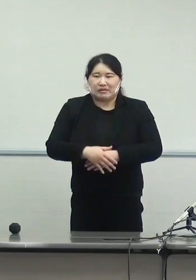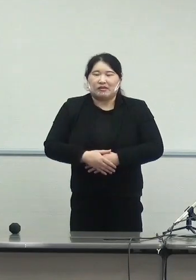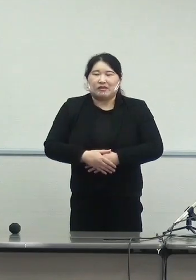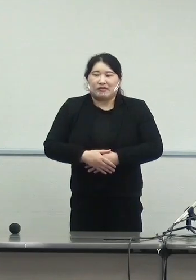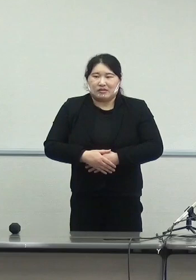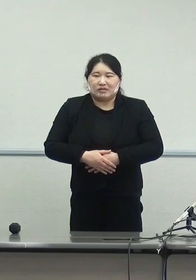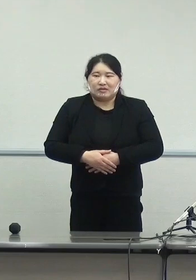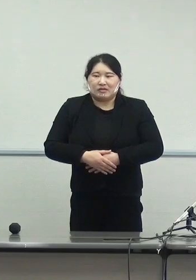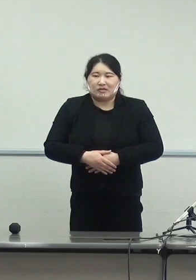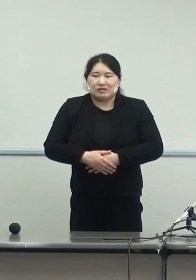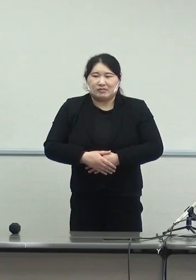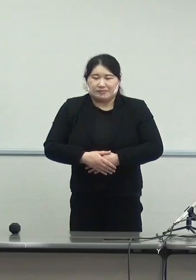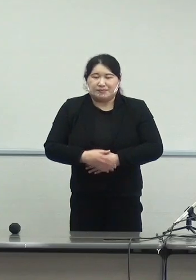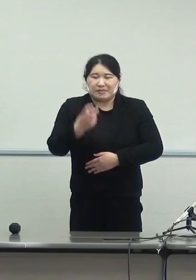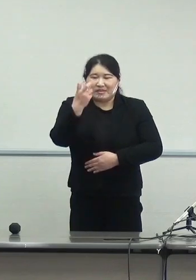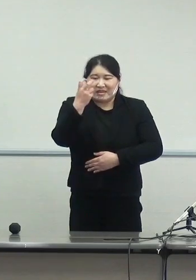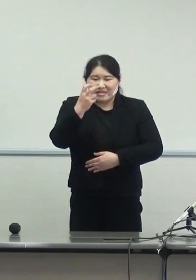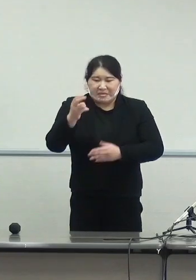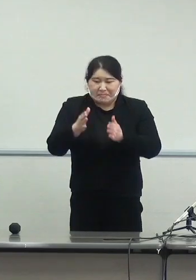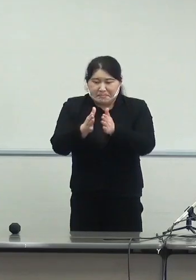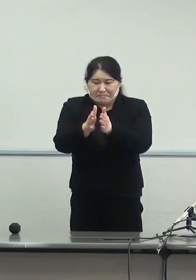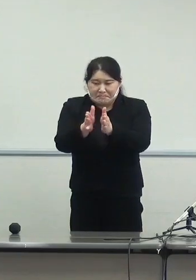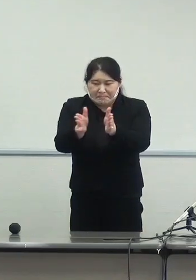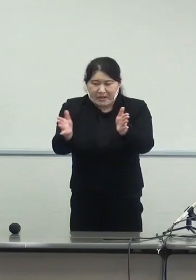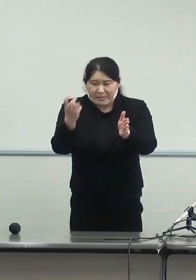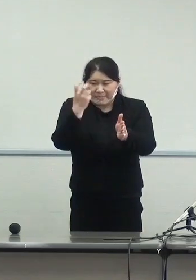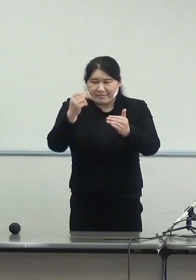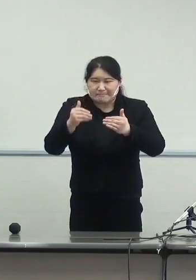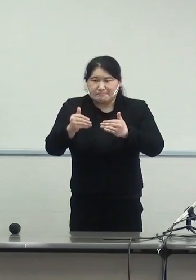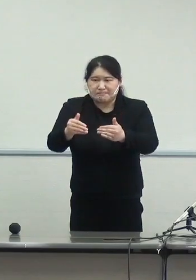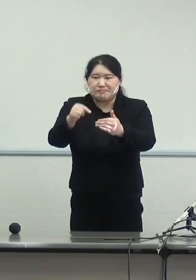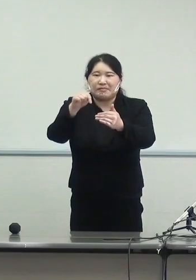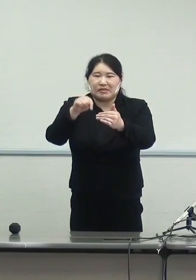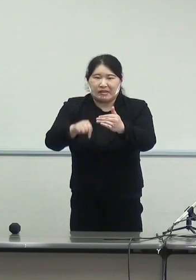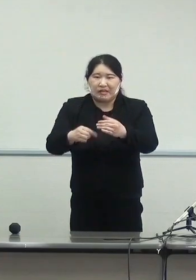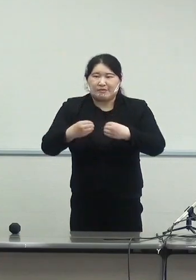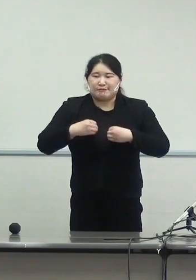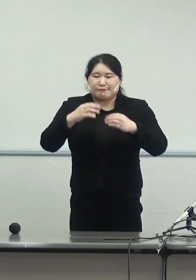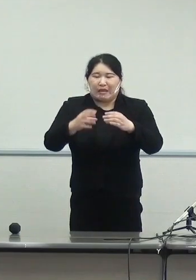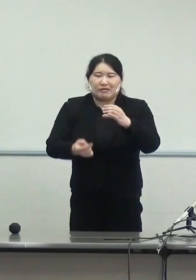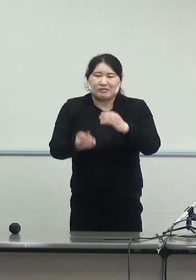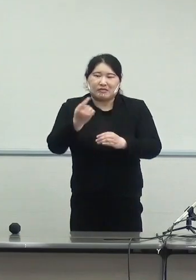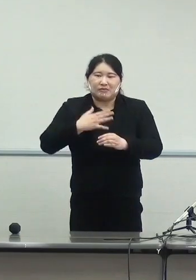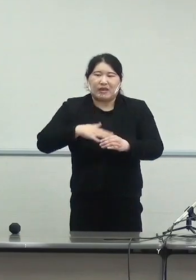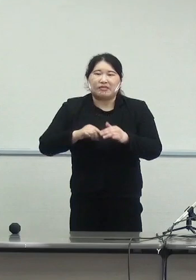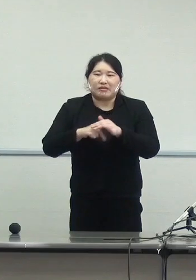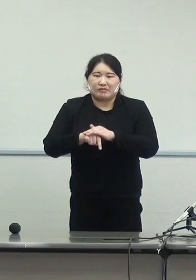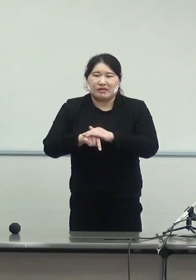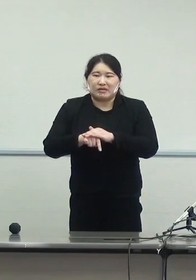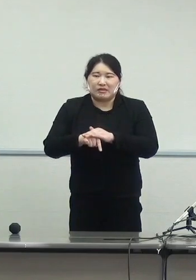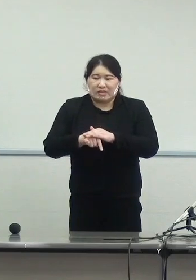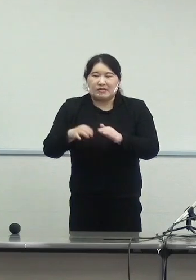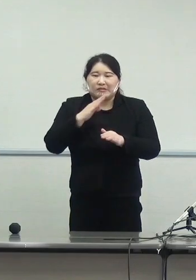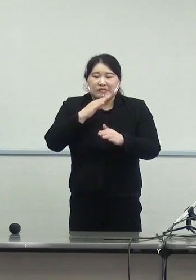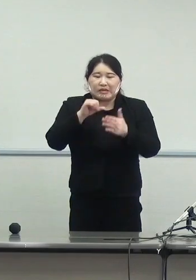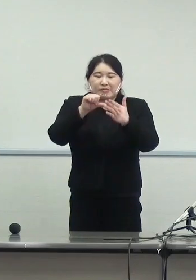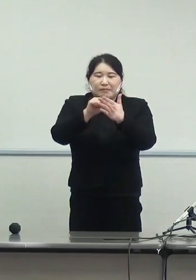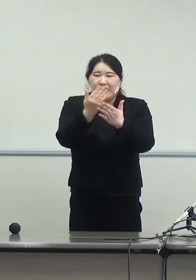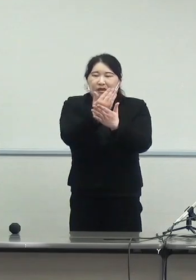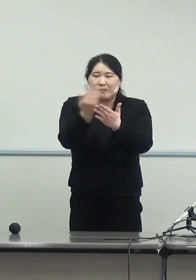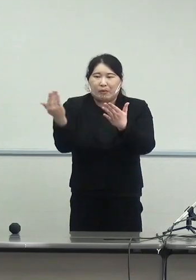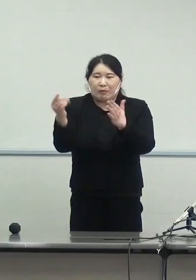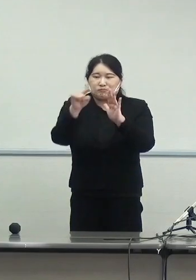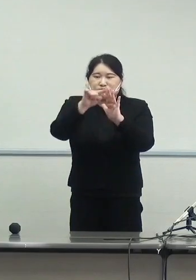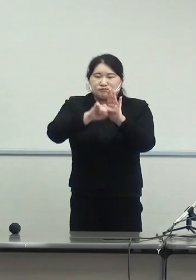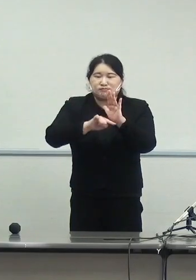ございます。それが、まあ、検査を広げていく中で、まあ、クラスターという形になりましたけど、要は名簿を作ることができて、その中で今回